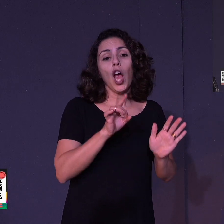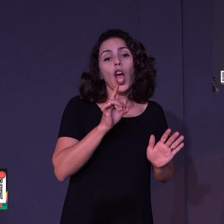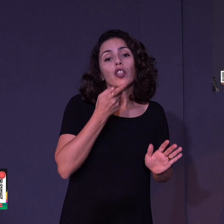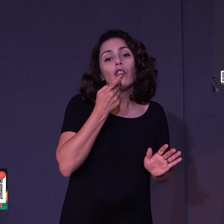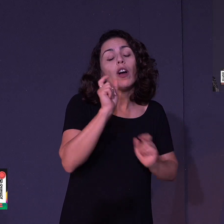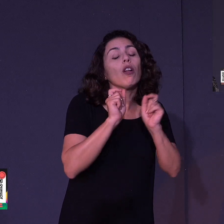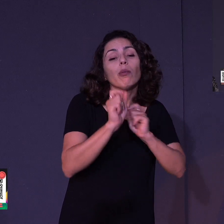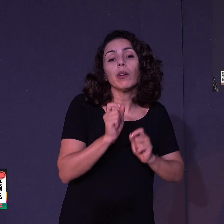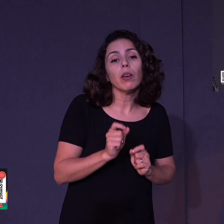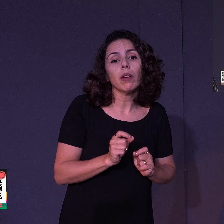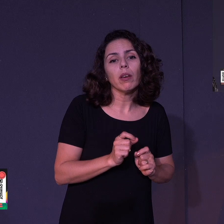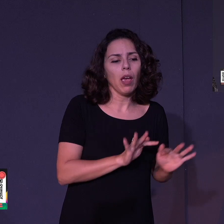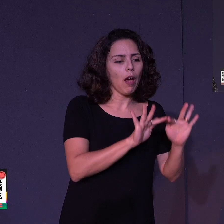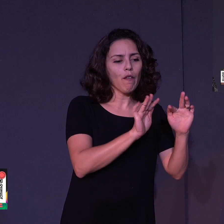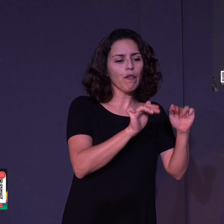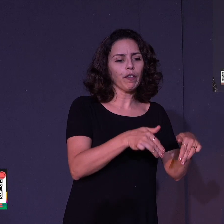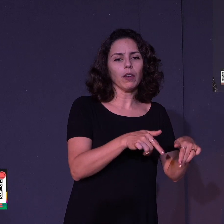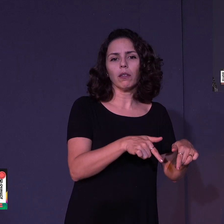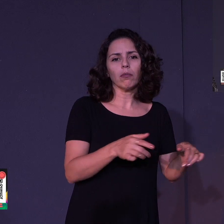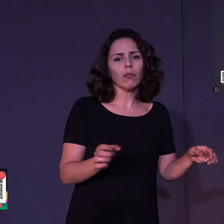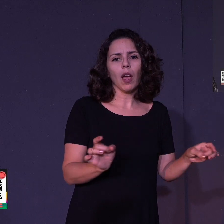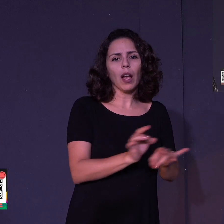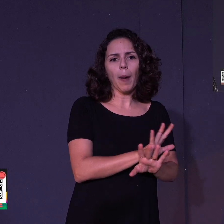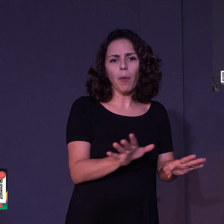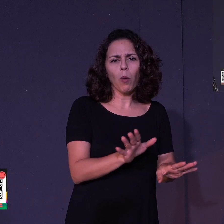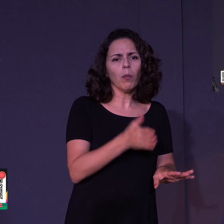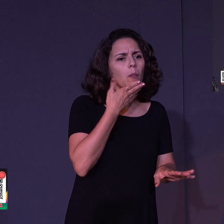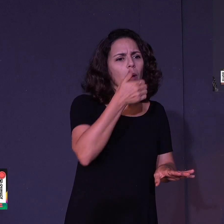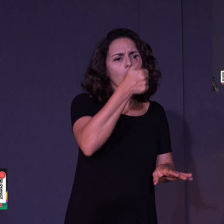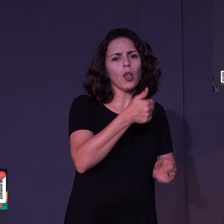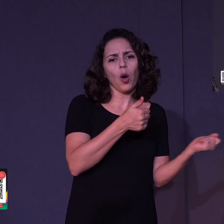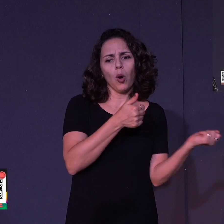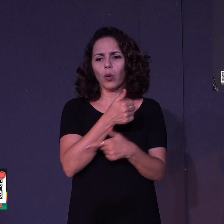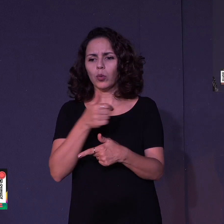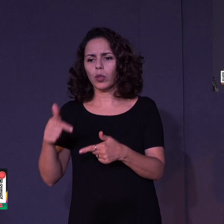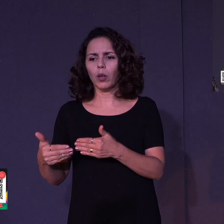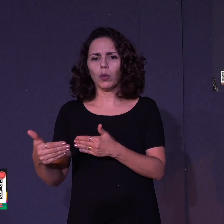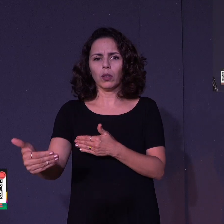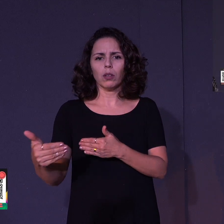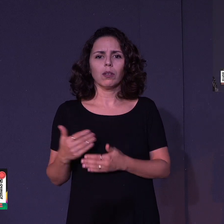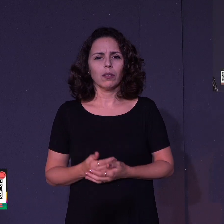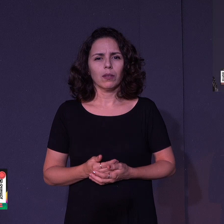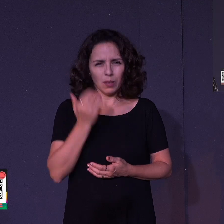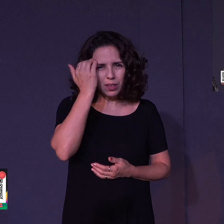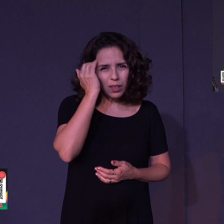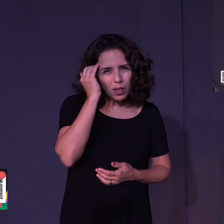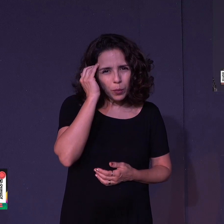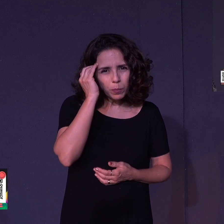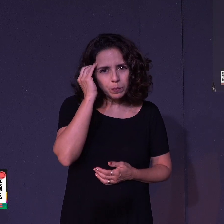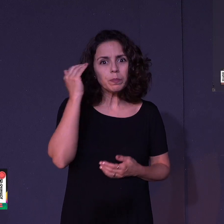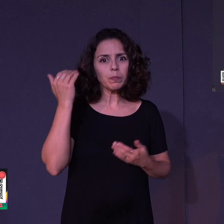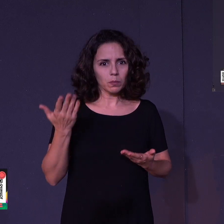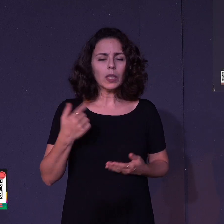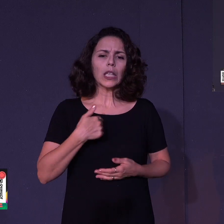situação, seja ela boa ou ruim. Eu tenho que tirar lições, porque como eu já disse aqui, se eu passo pelas